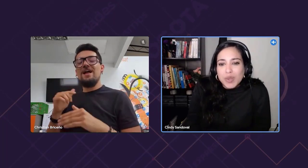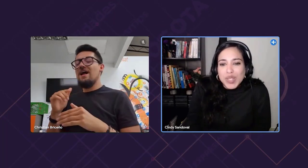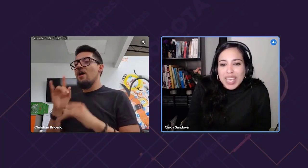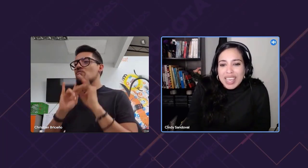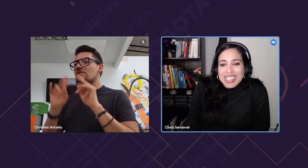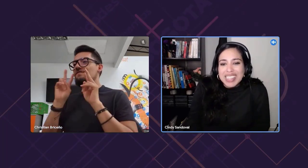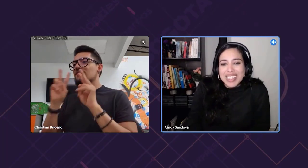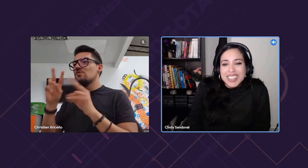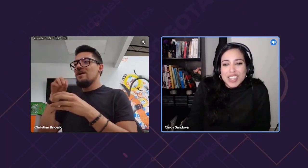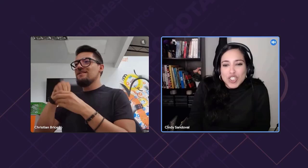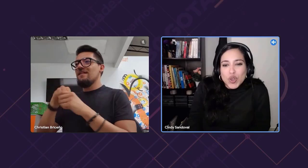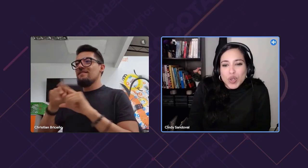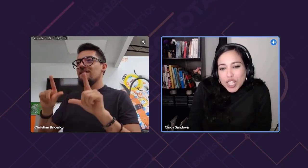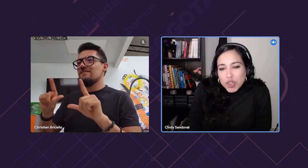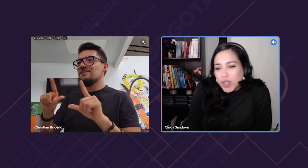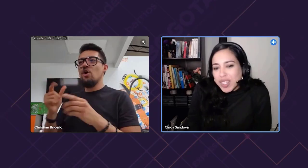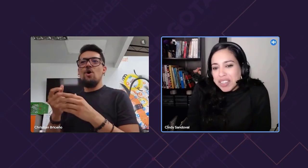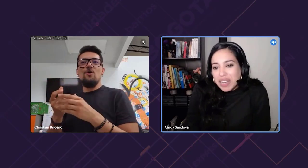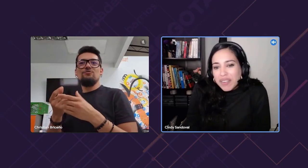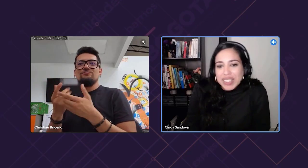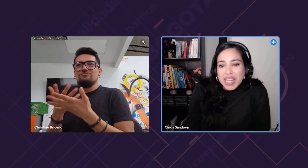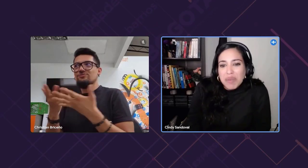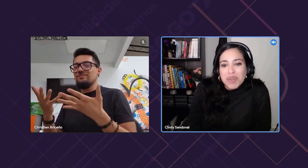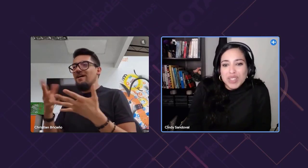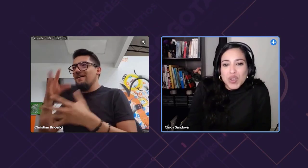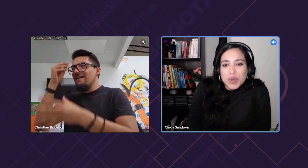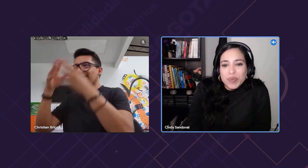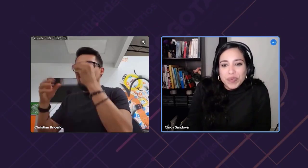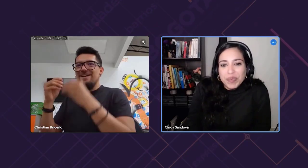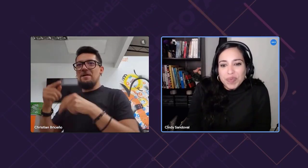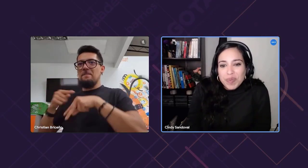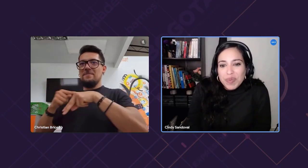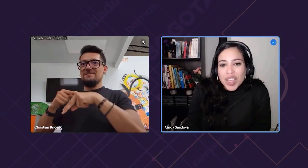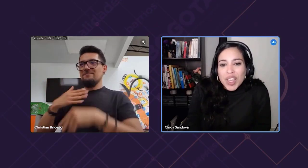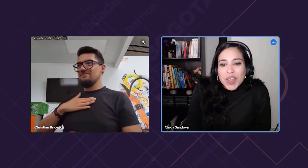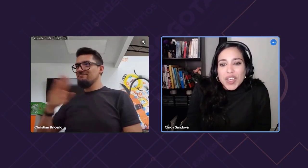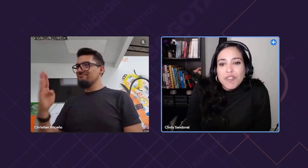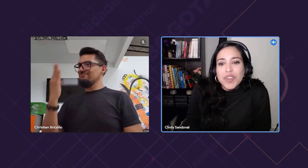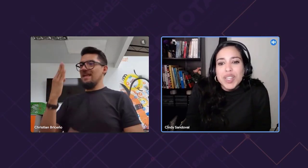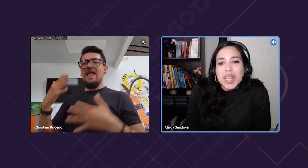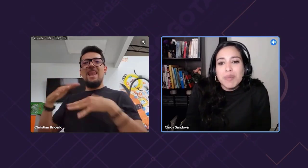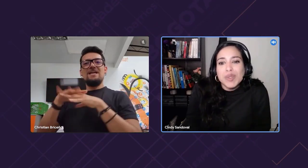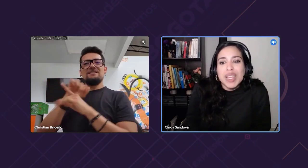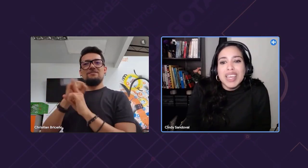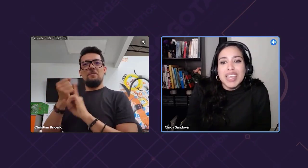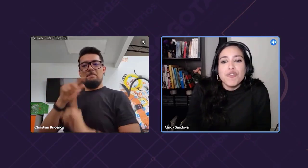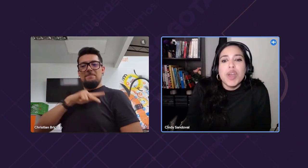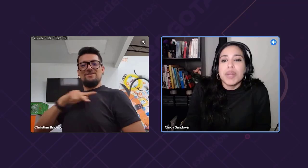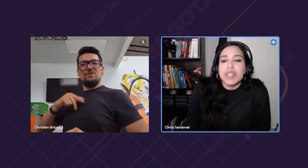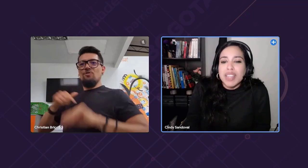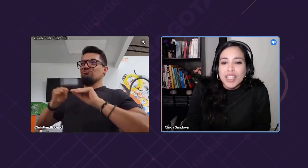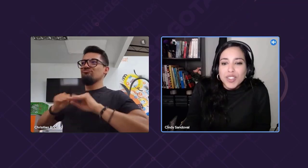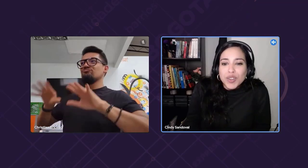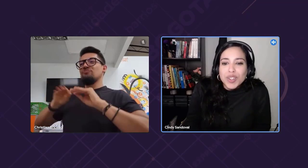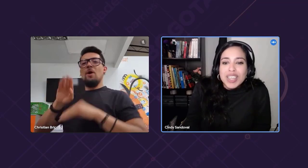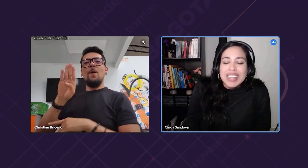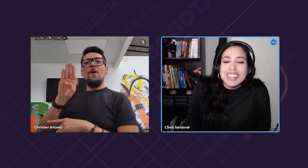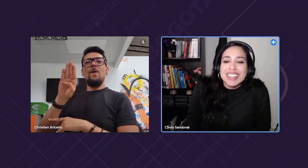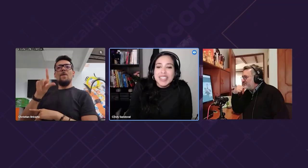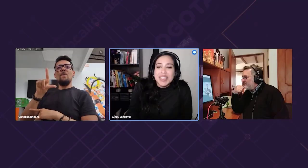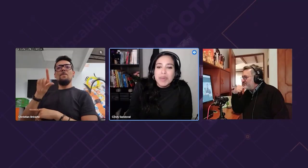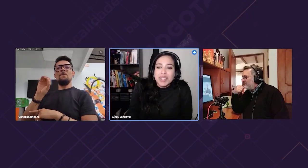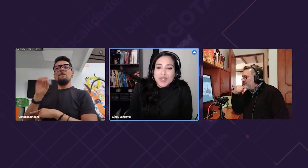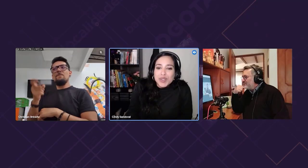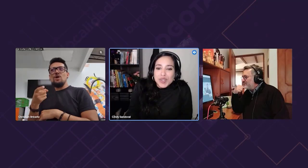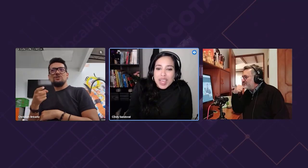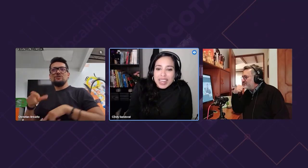era, digamos que esa sensación, y yo lo sentía a través de la vibración. Y fui, digamos que, y fui aprendiendo